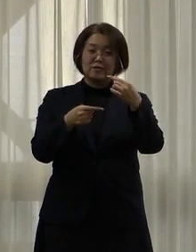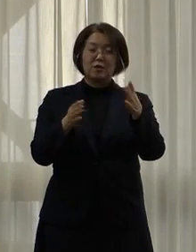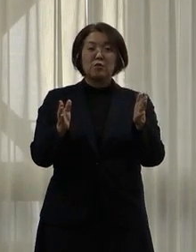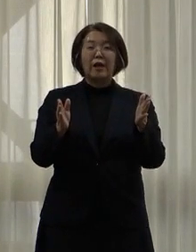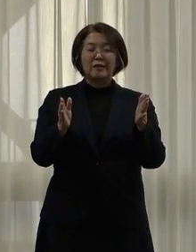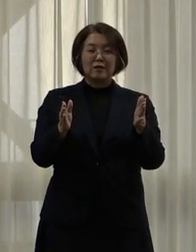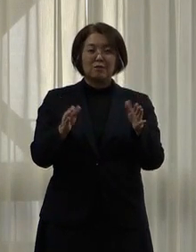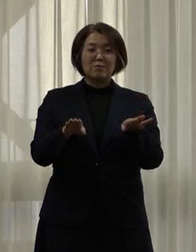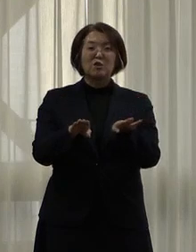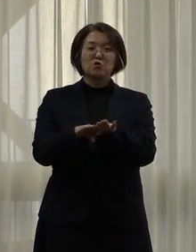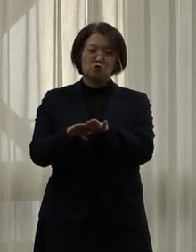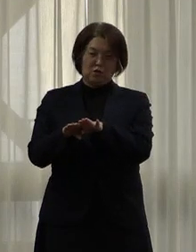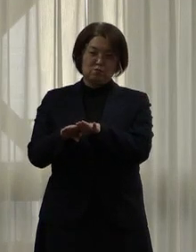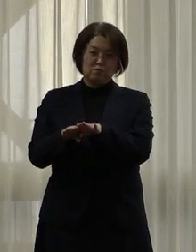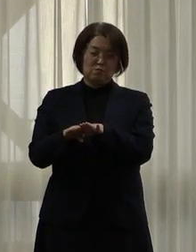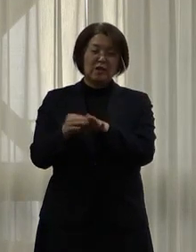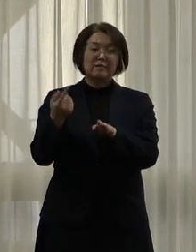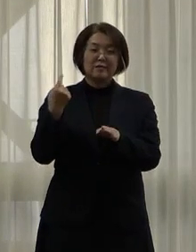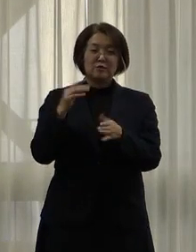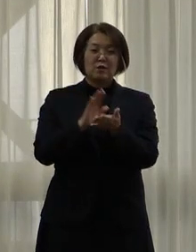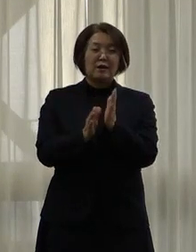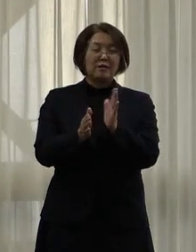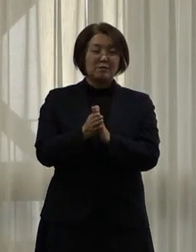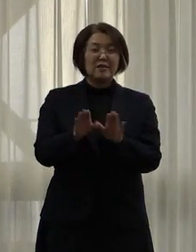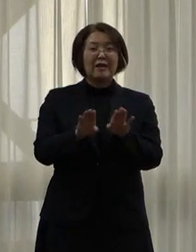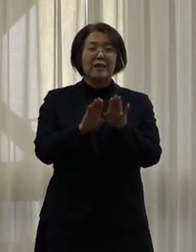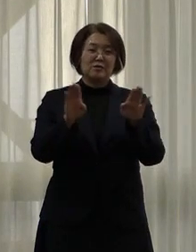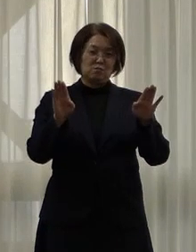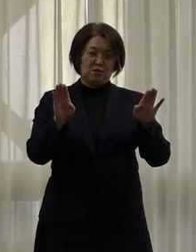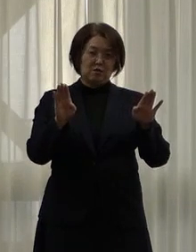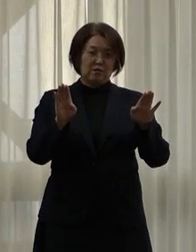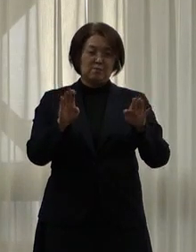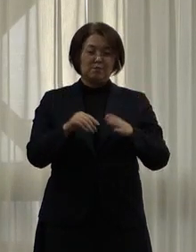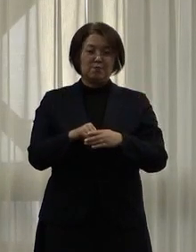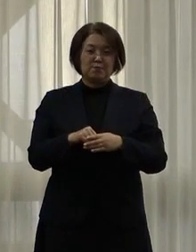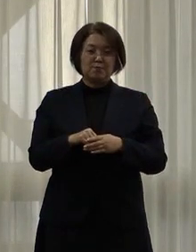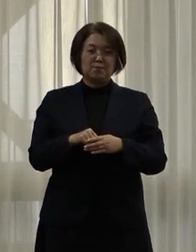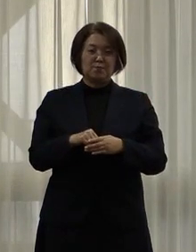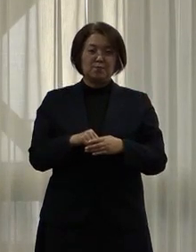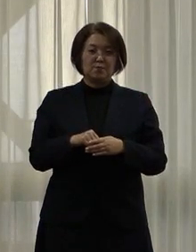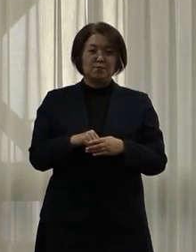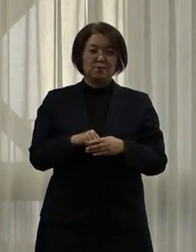一旦中断で、また昨日から始まったということ、これは、